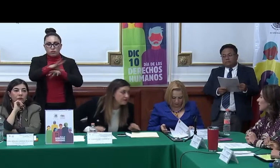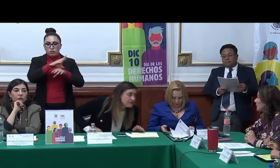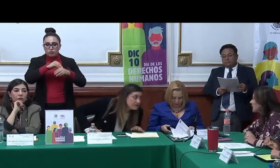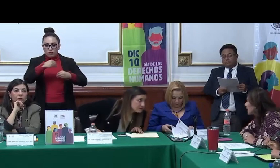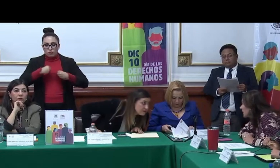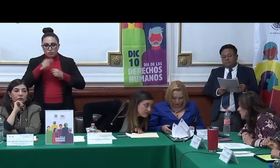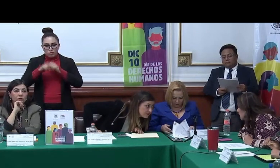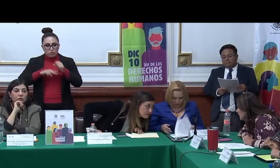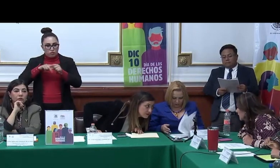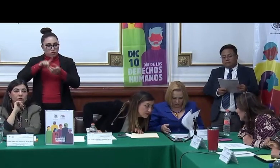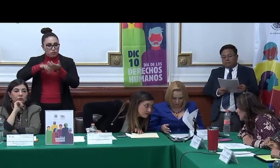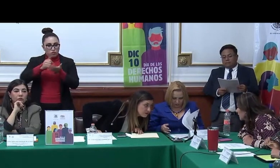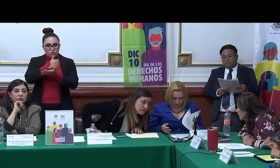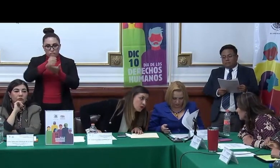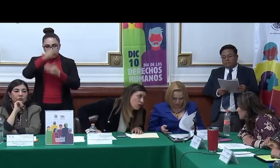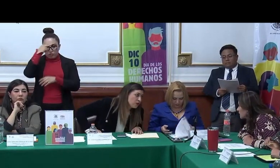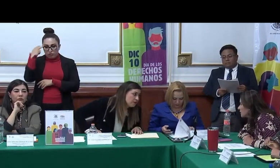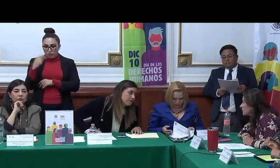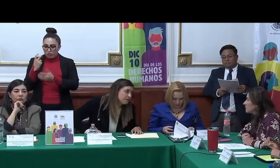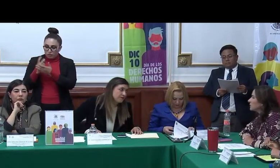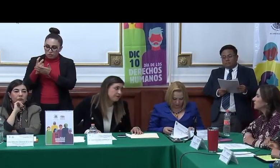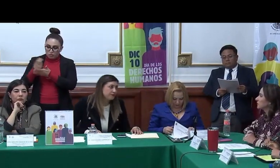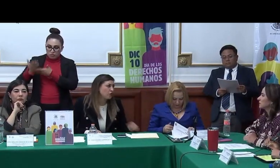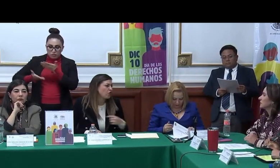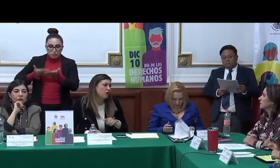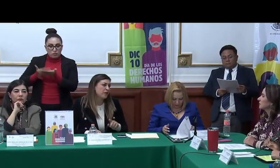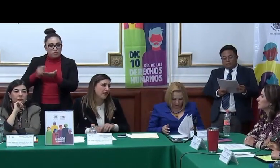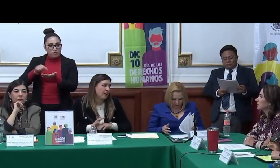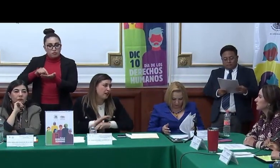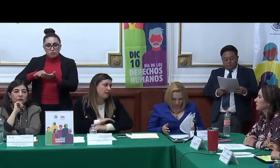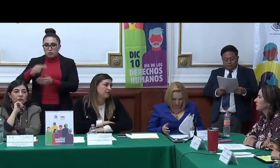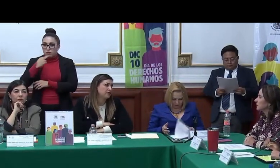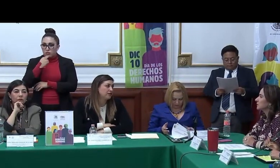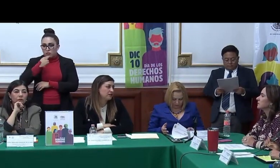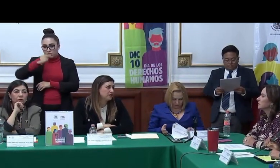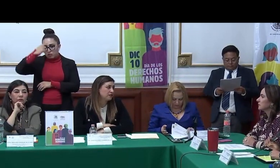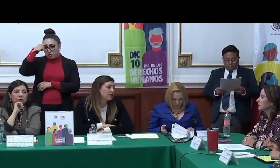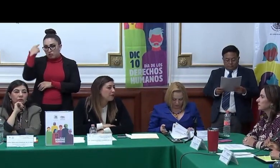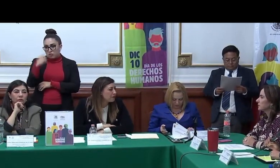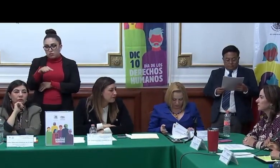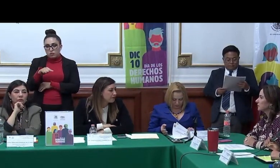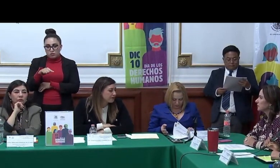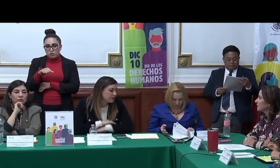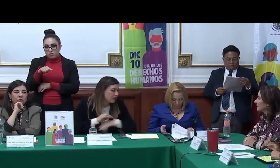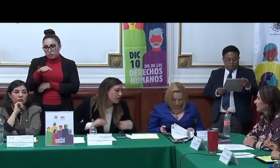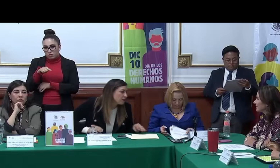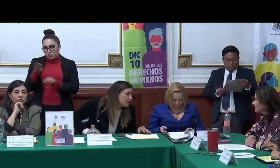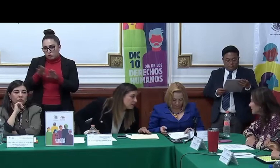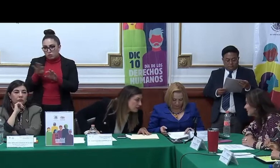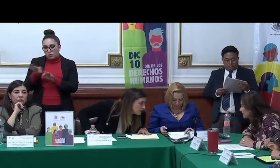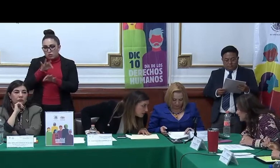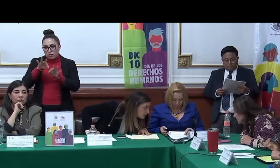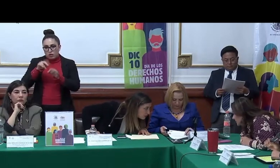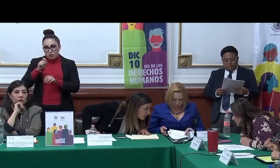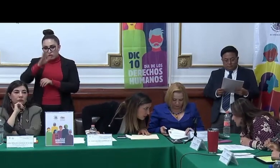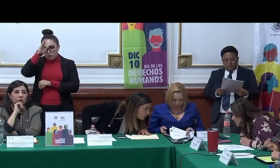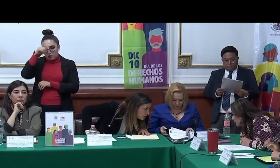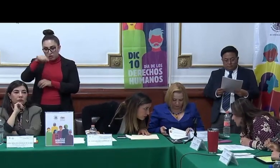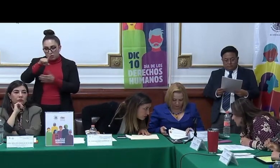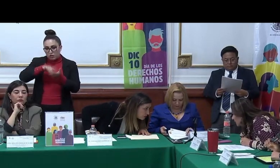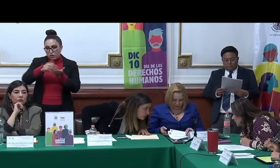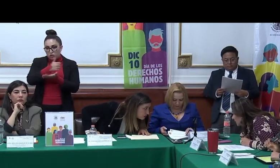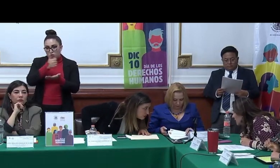nuestra ciudad. Este punto de acuerdo refleja el compromiso de construir una Ciudad de México